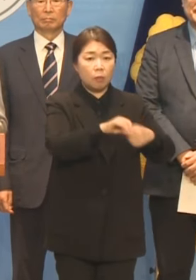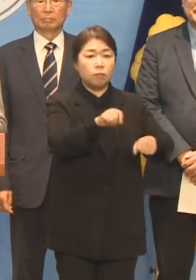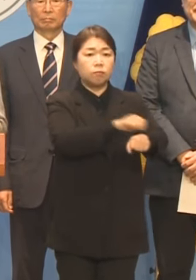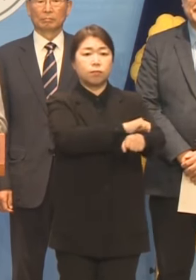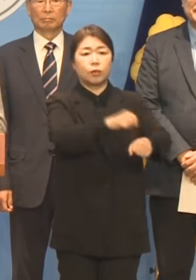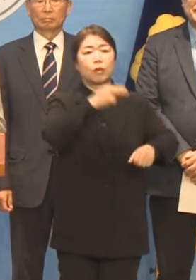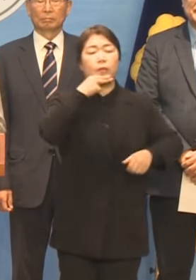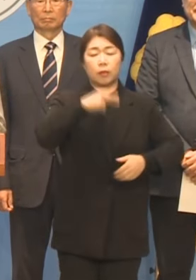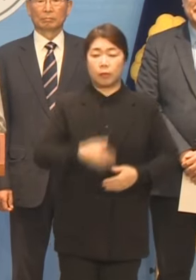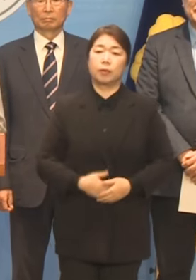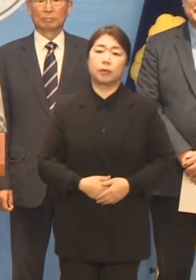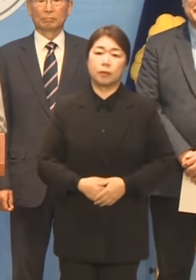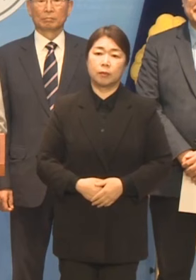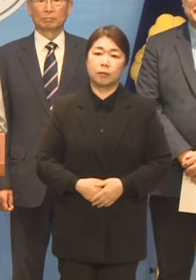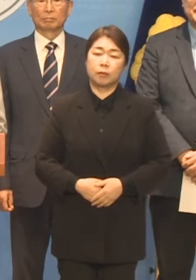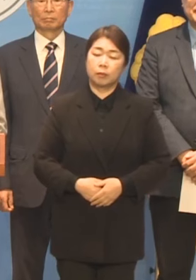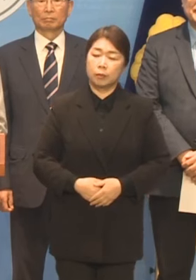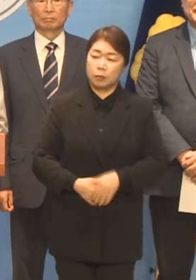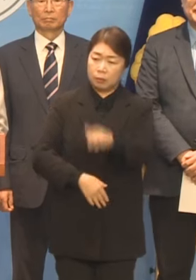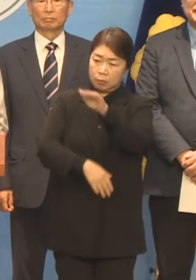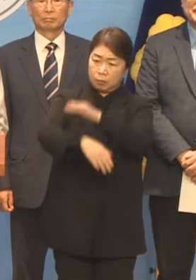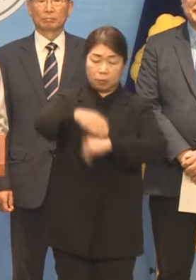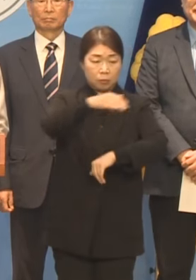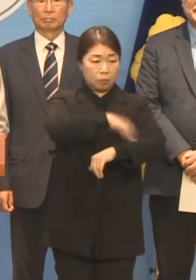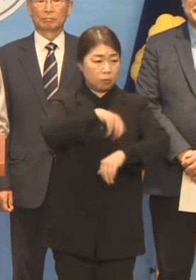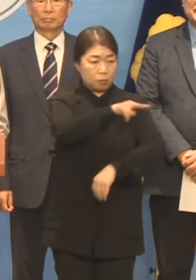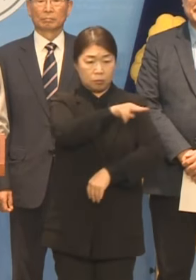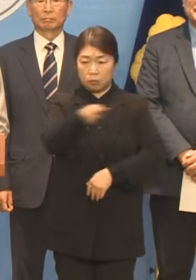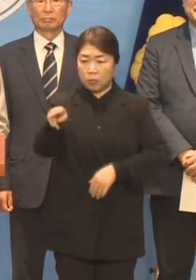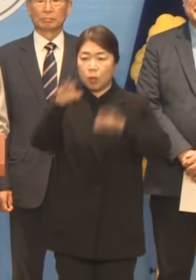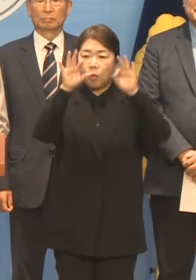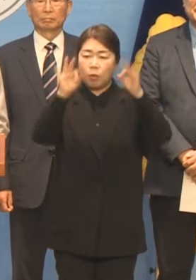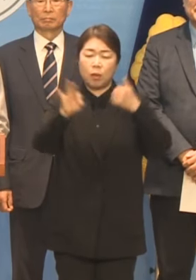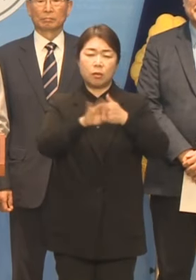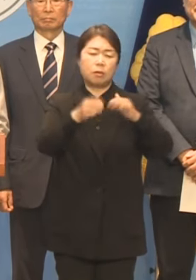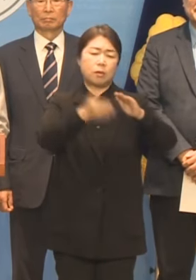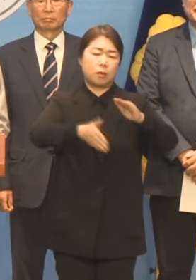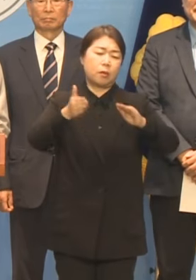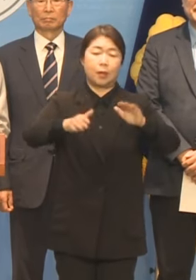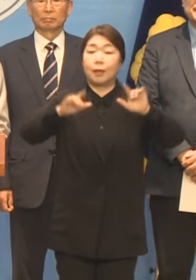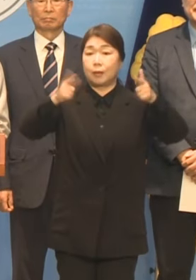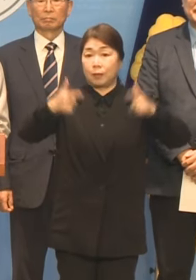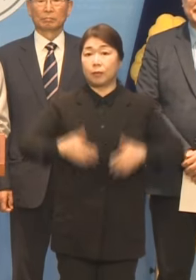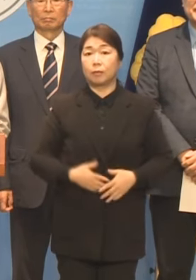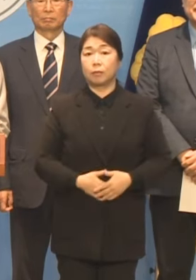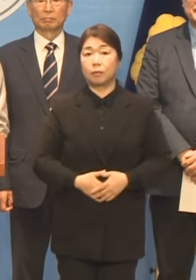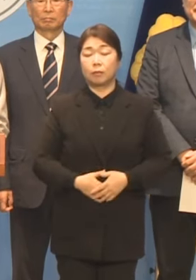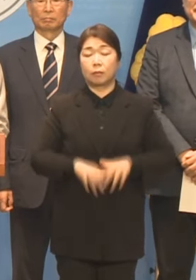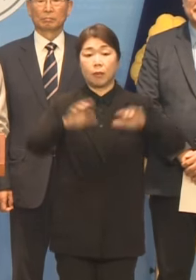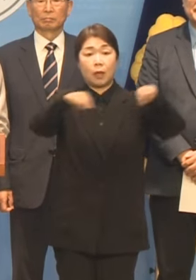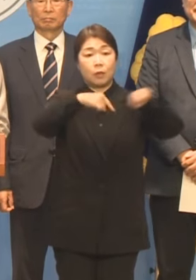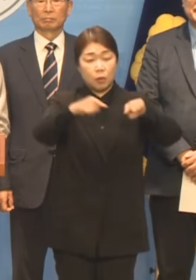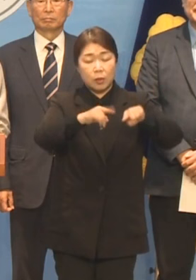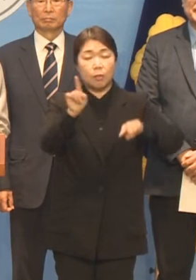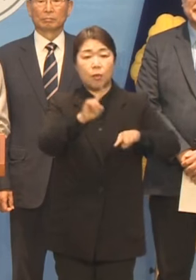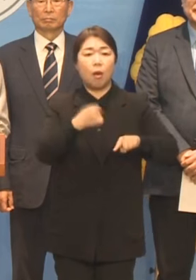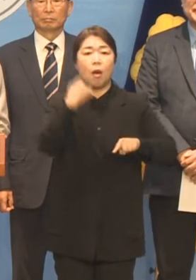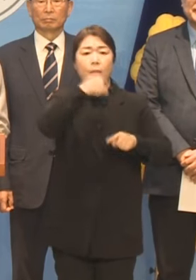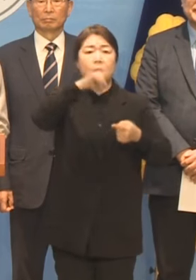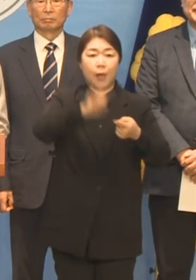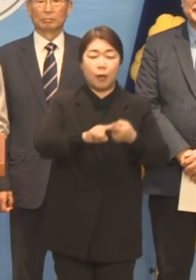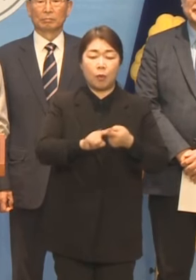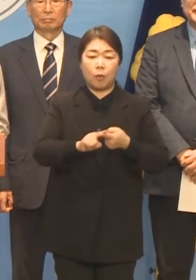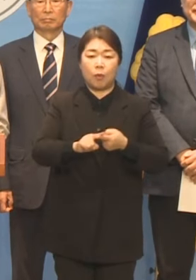정상적인 정치가 아닙니다 정치는 말한 대로 행동해야 되고 약속한 대로 이행하는 것이 정치와